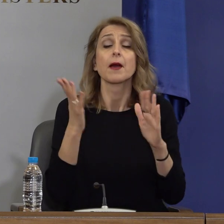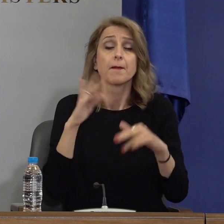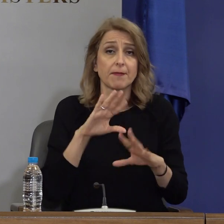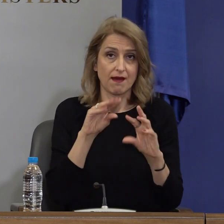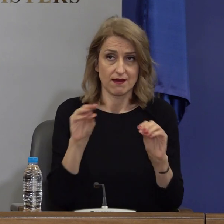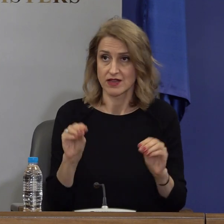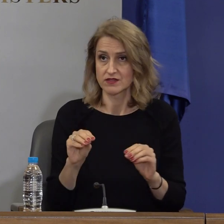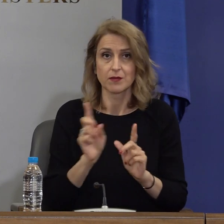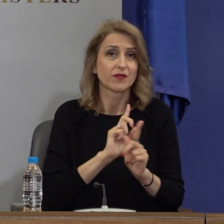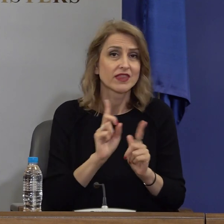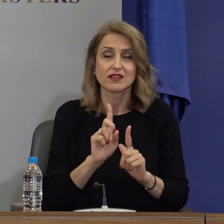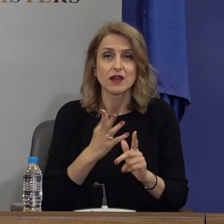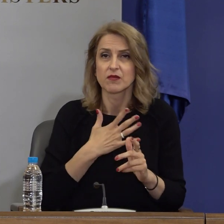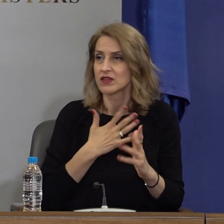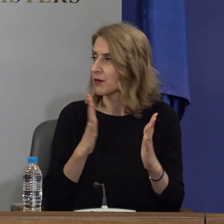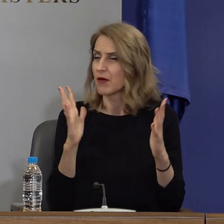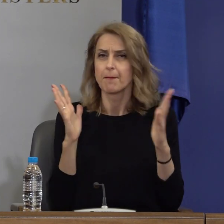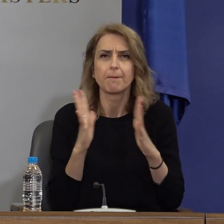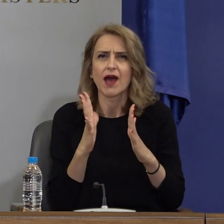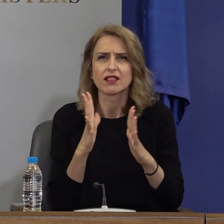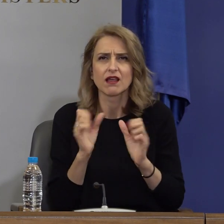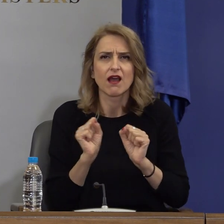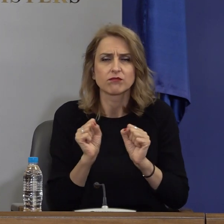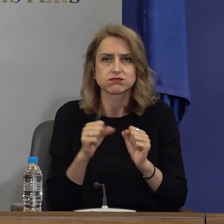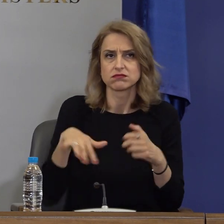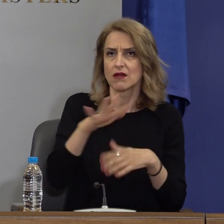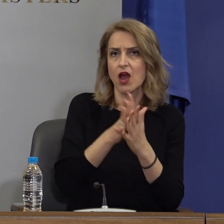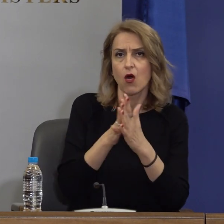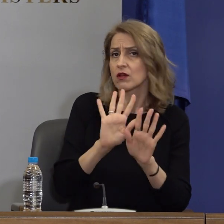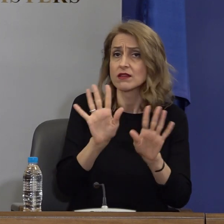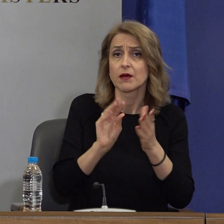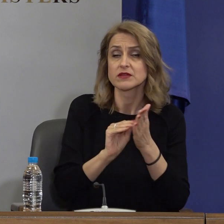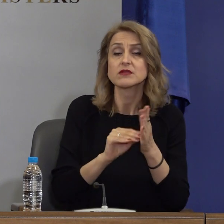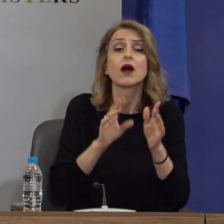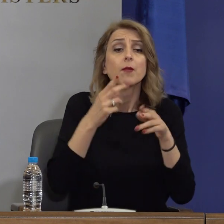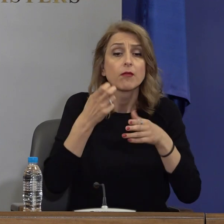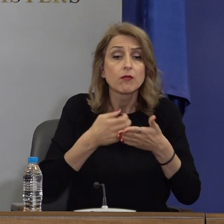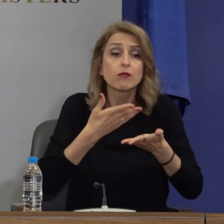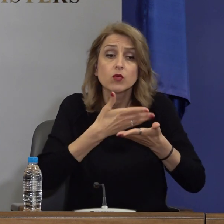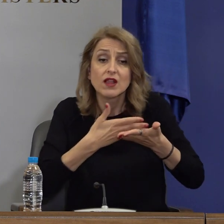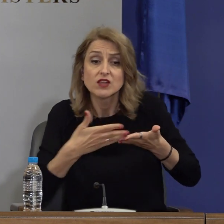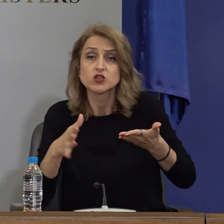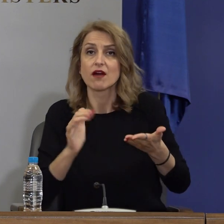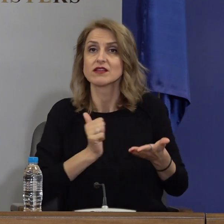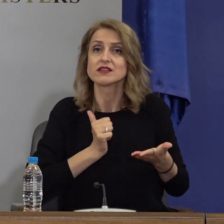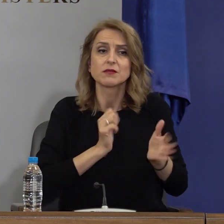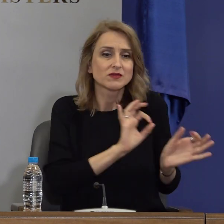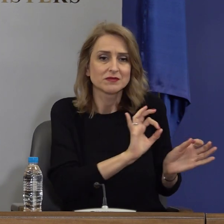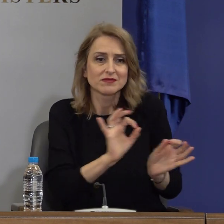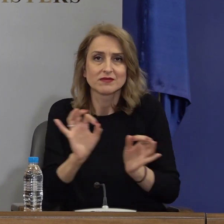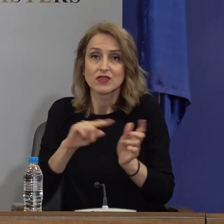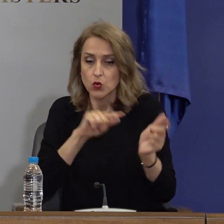паника сред българското население. Нищо ново не се случва. Просто трябва да се спазва това, което действа и в